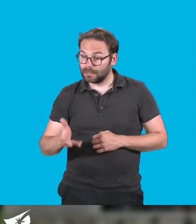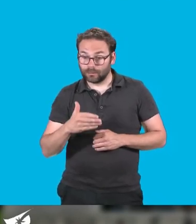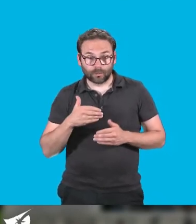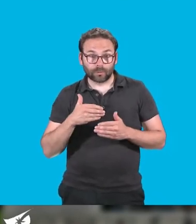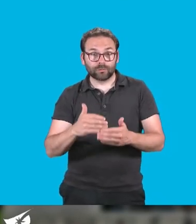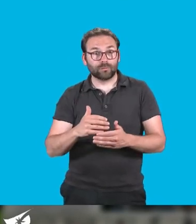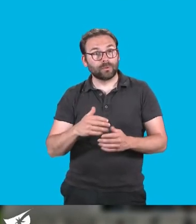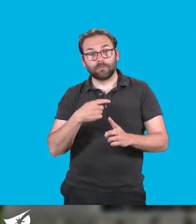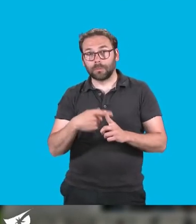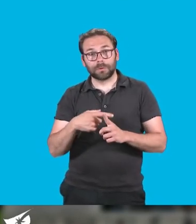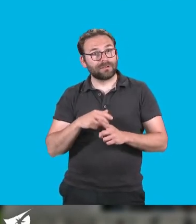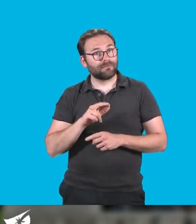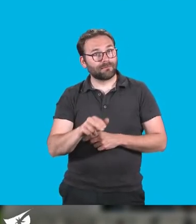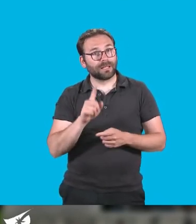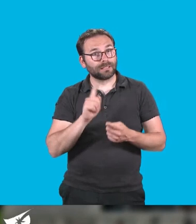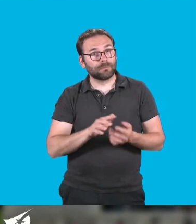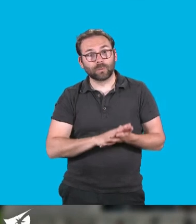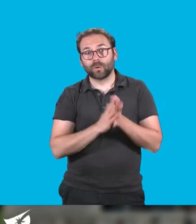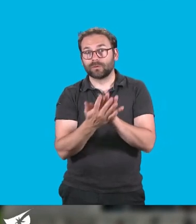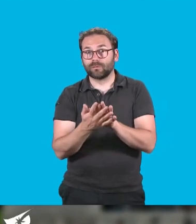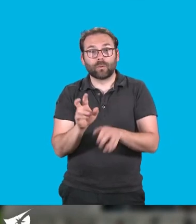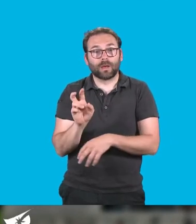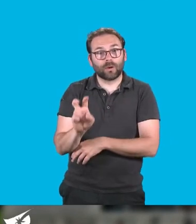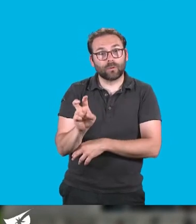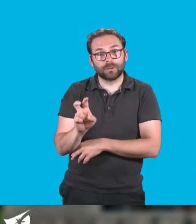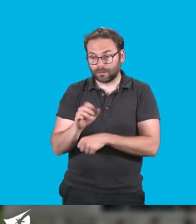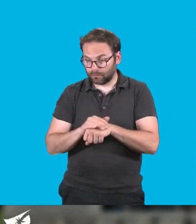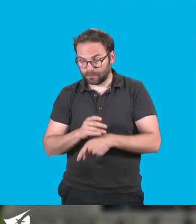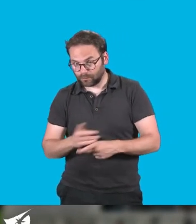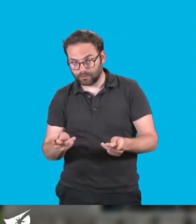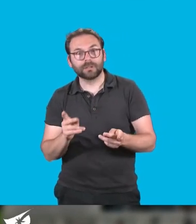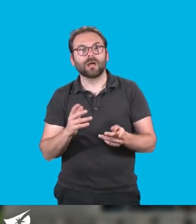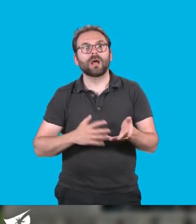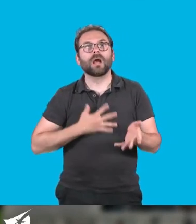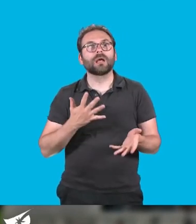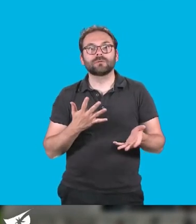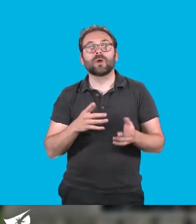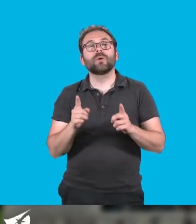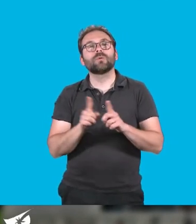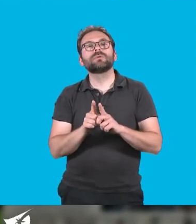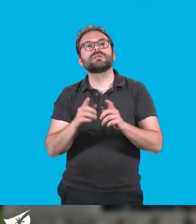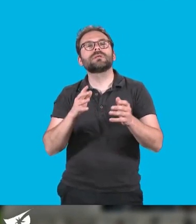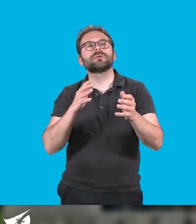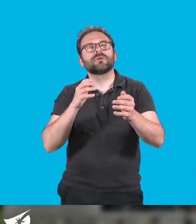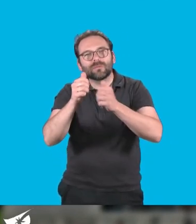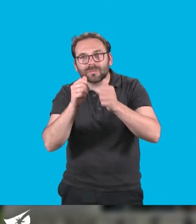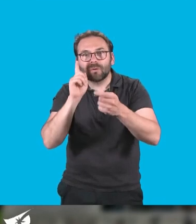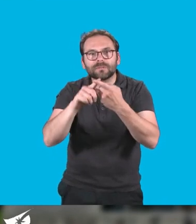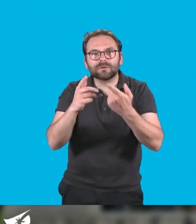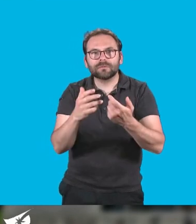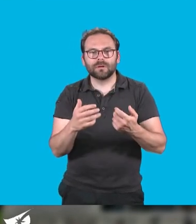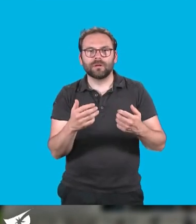démarche éminemment vertueuse de la transition écologique de cette politique publique à travers aussi les enjeux, par exemple, de réutilisation